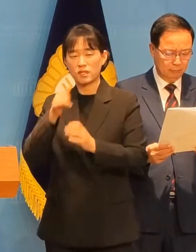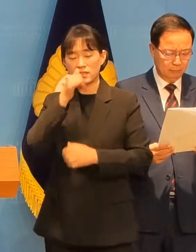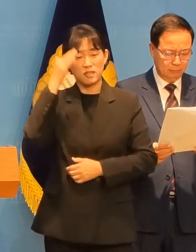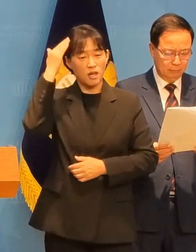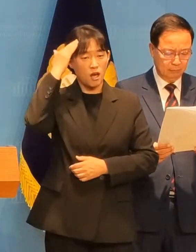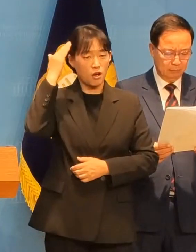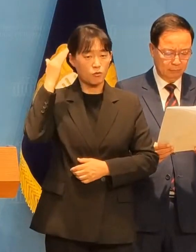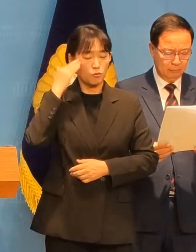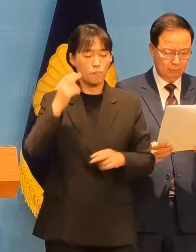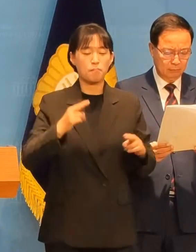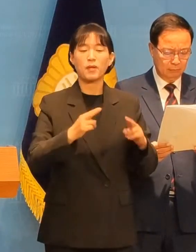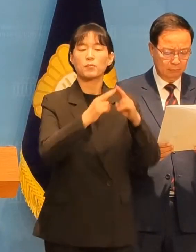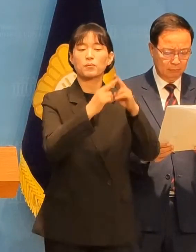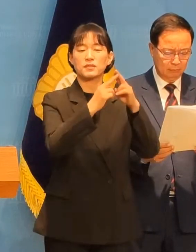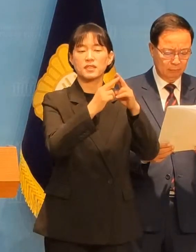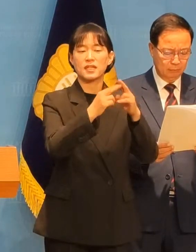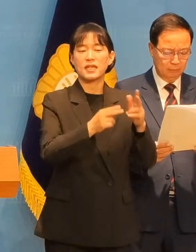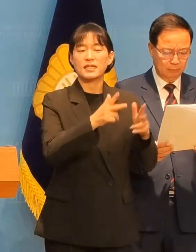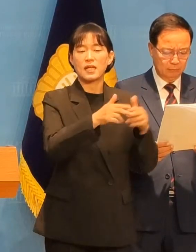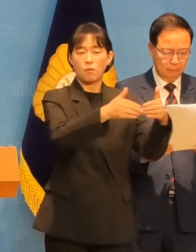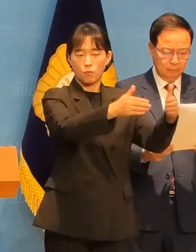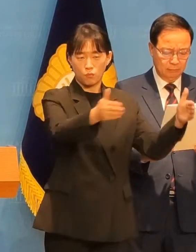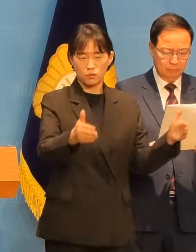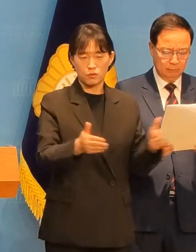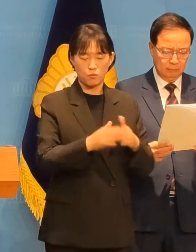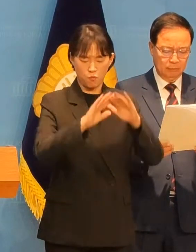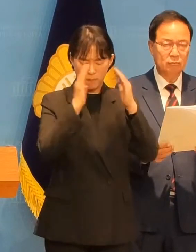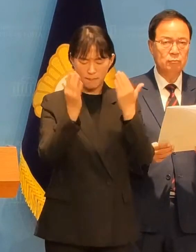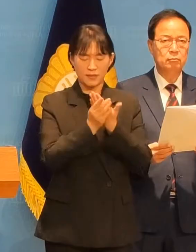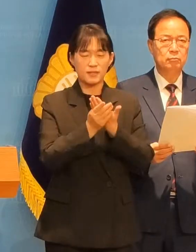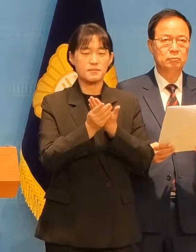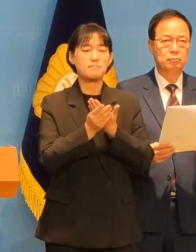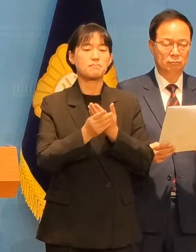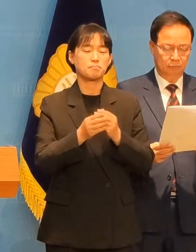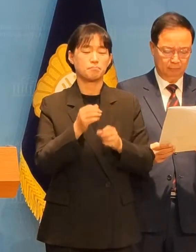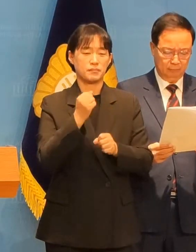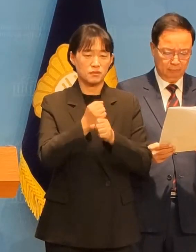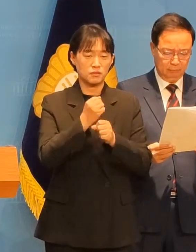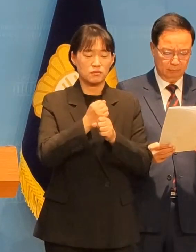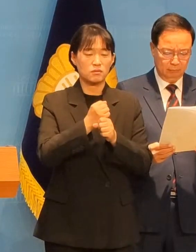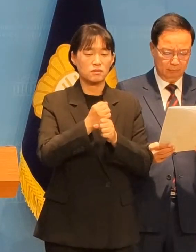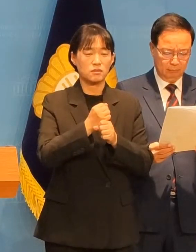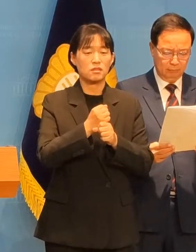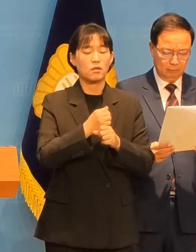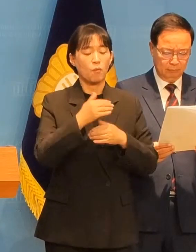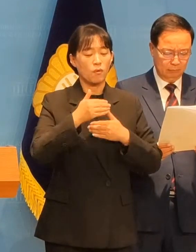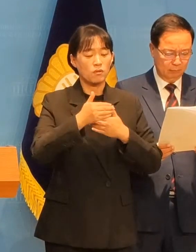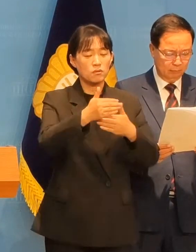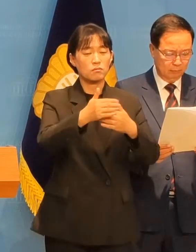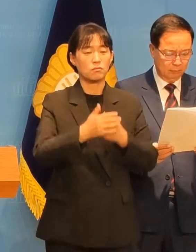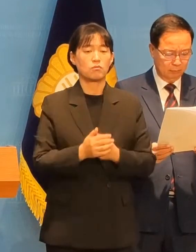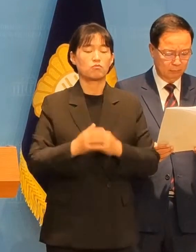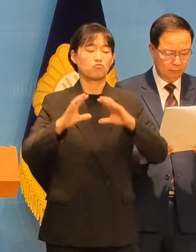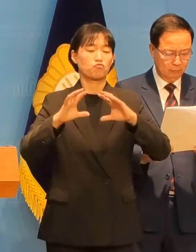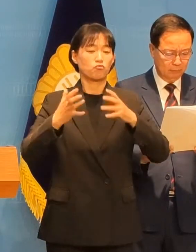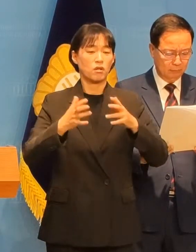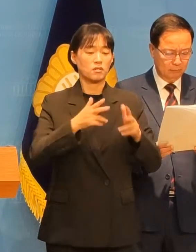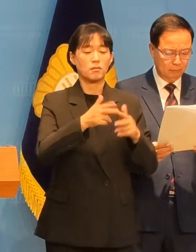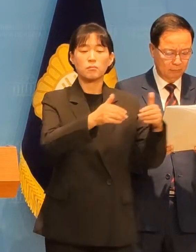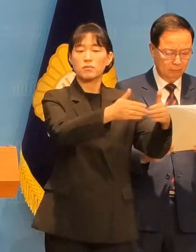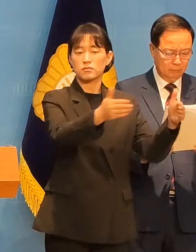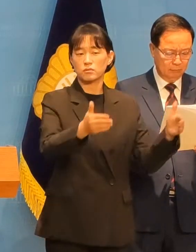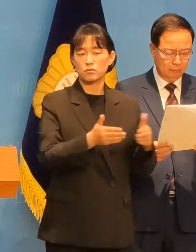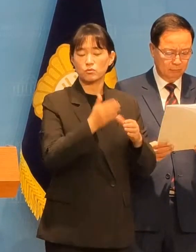반도체 클러스터를 완벽하게 완성하는 과정으로 이 국가 산단을